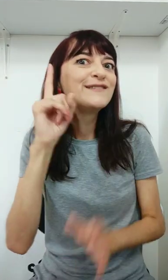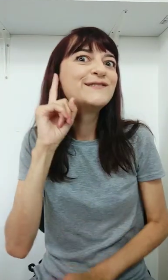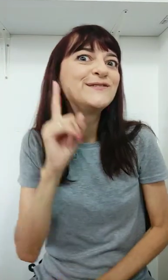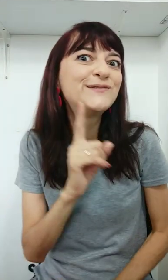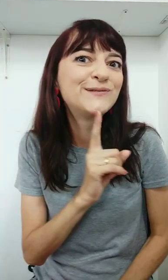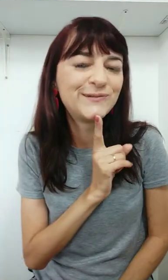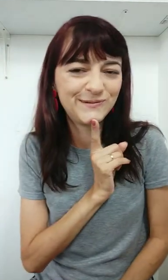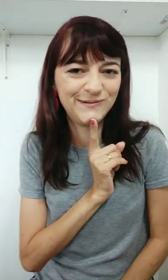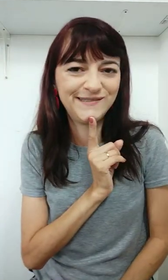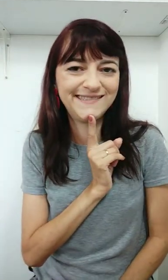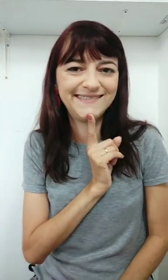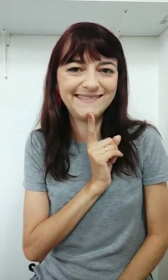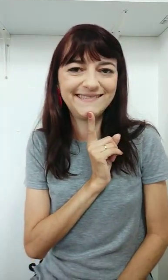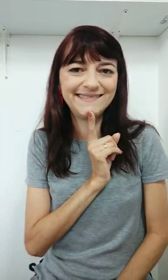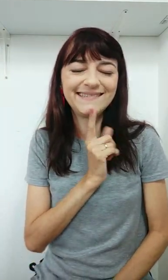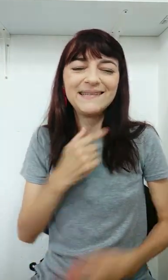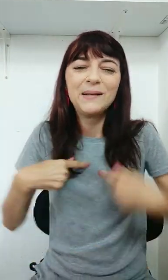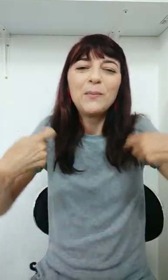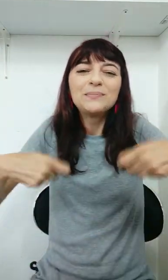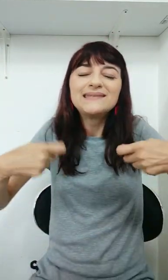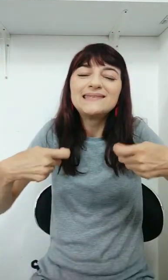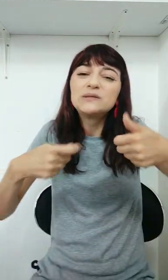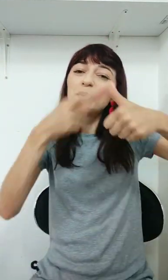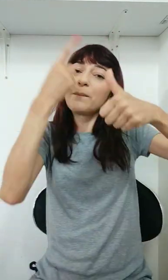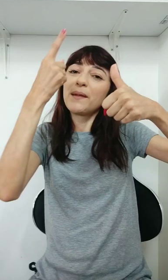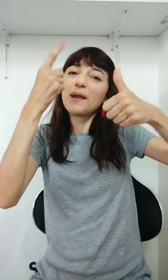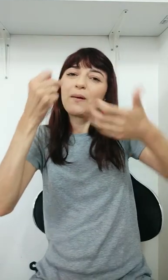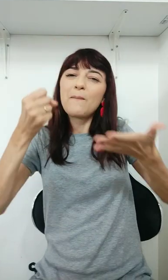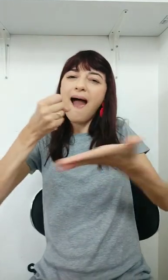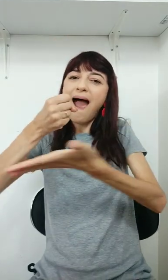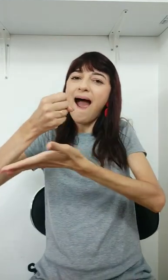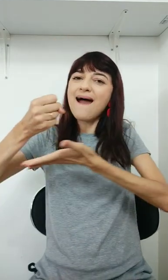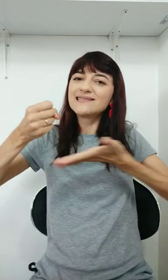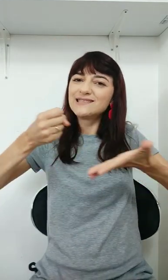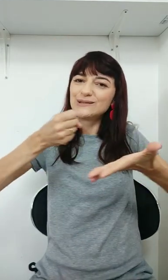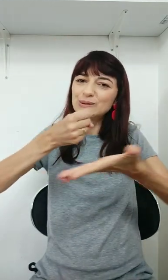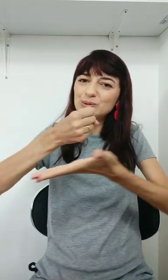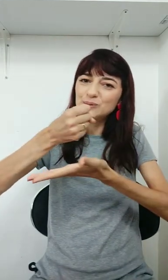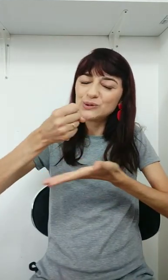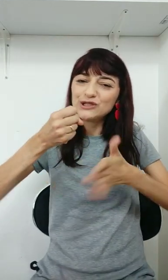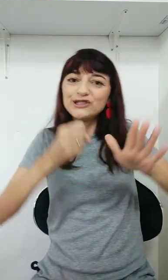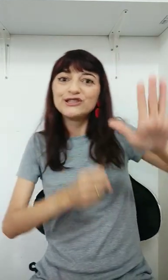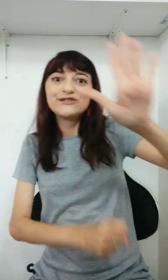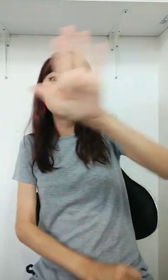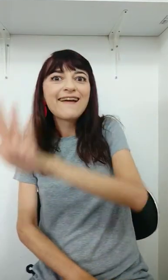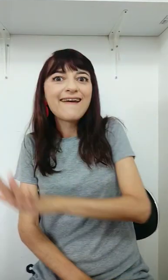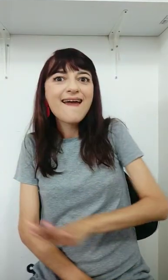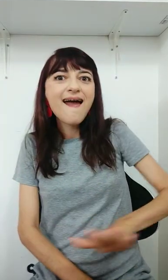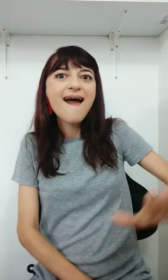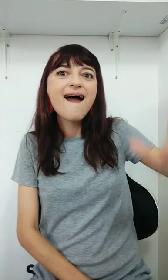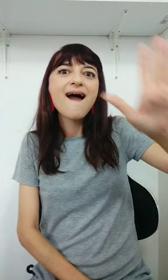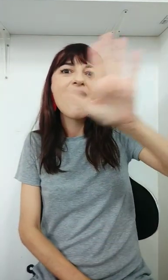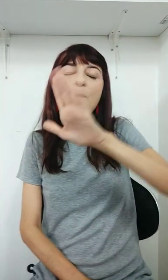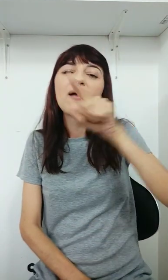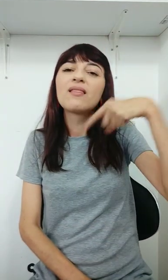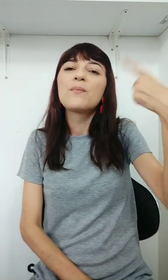E eu quero ver com vocês agora, falar com vocês a respeito da cultura e da identidade surda. Primeiro eu queria falar aqui um